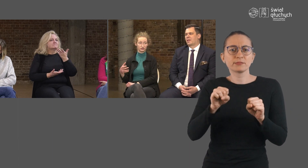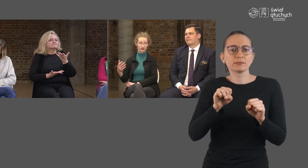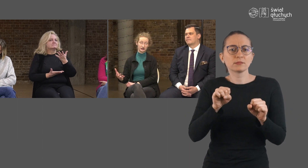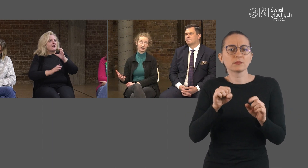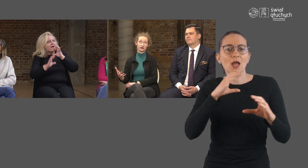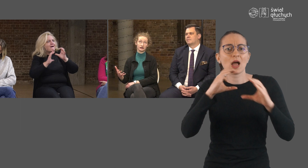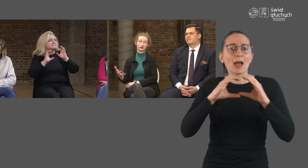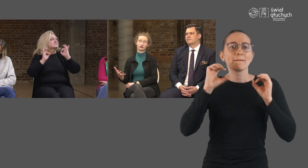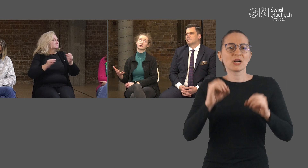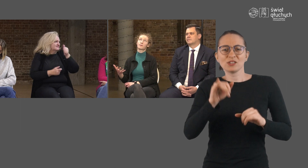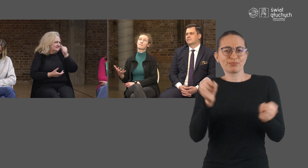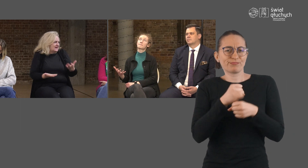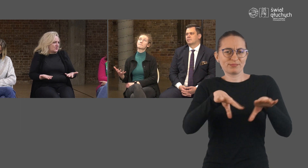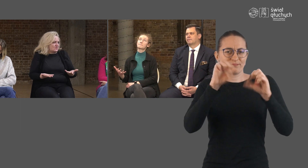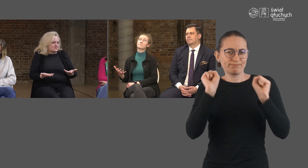tak całkowicie i